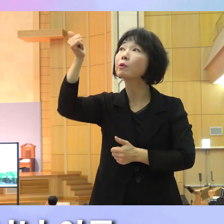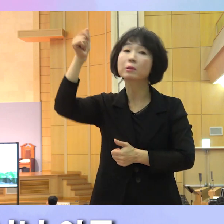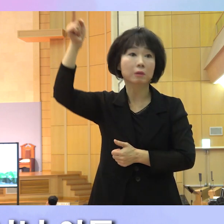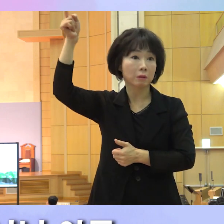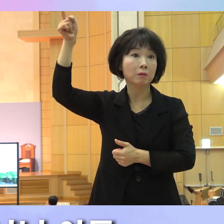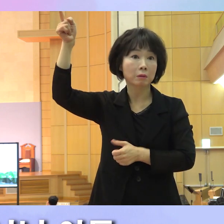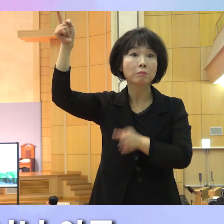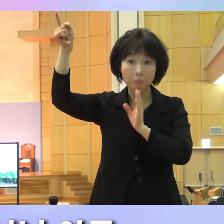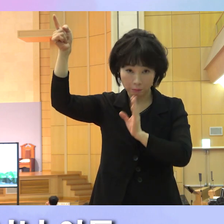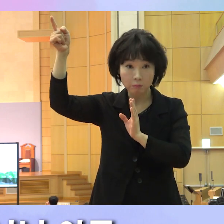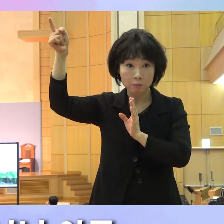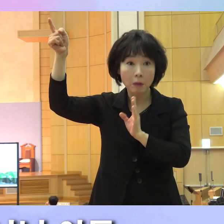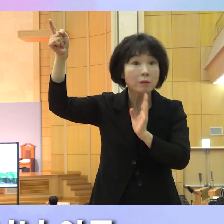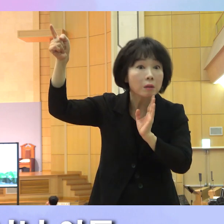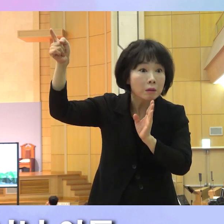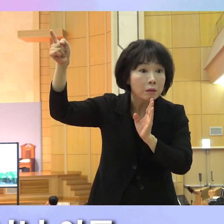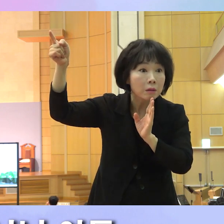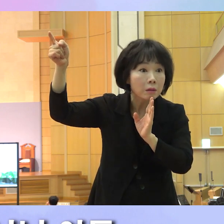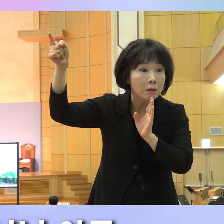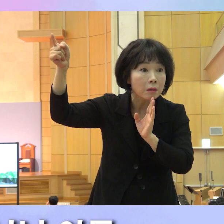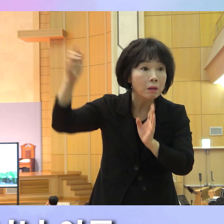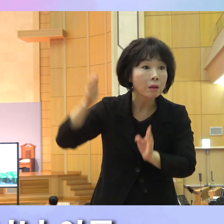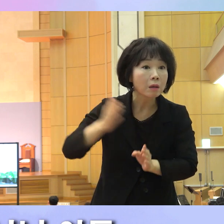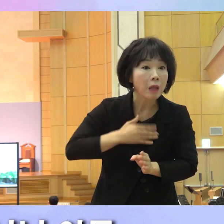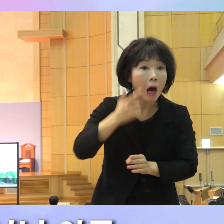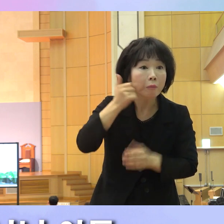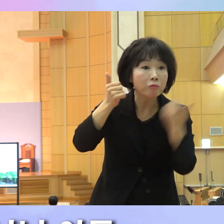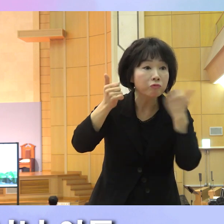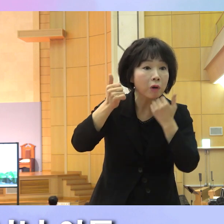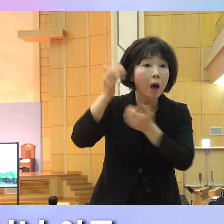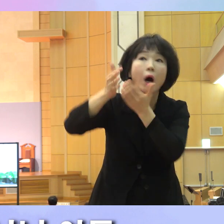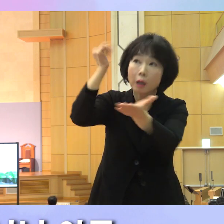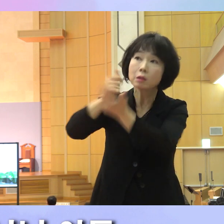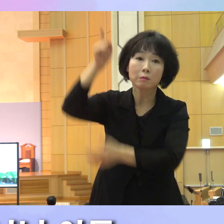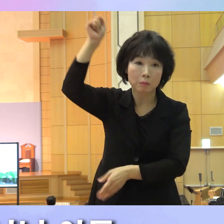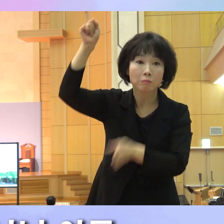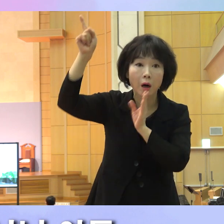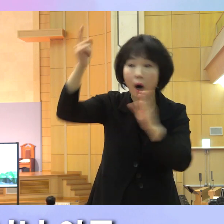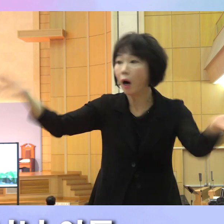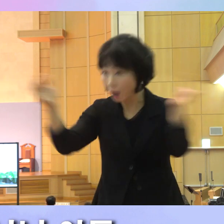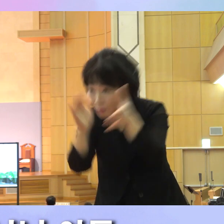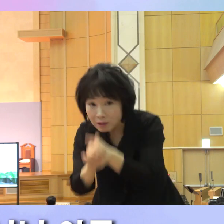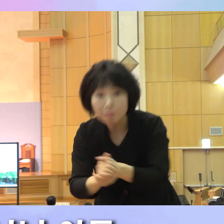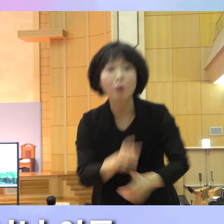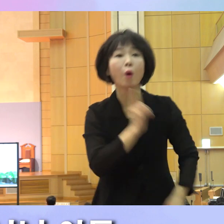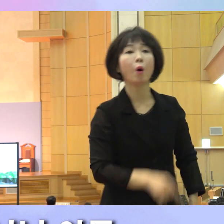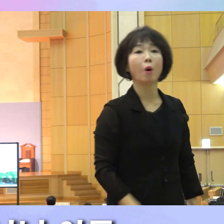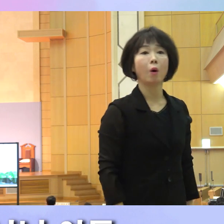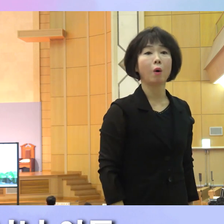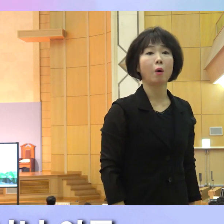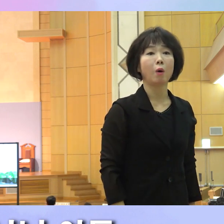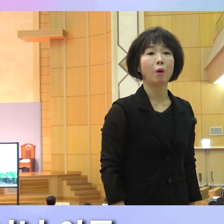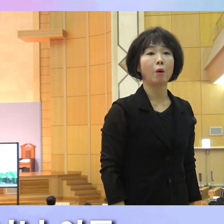이끌지 아니하면, 예수님은 하나님이 보내셨다는 것을 다시 한번 강조하면서